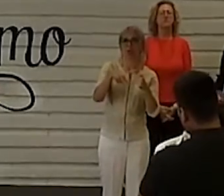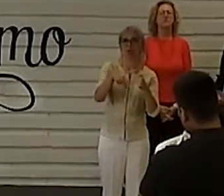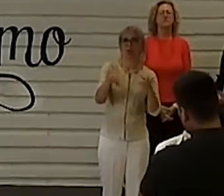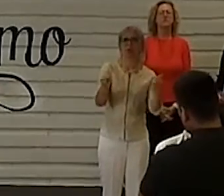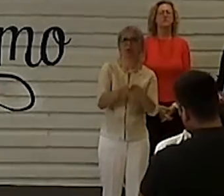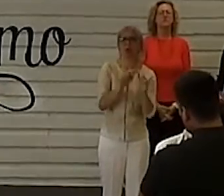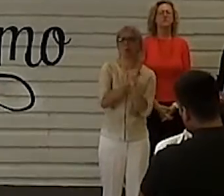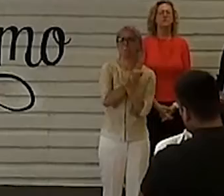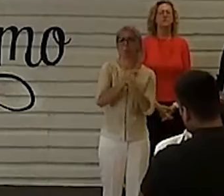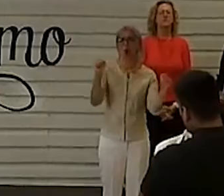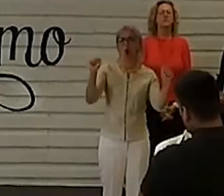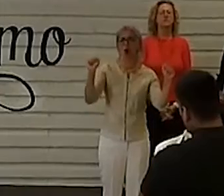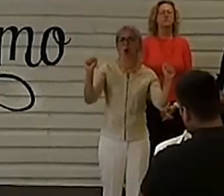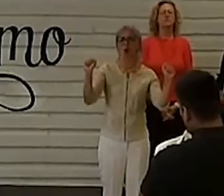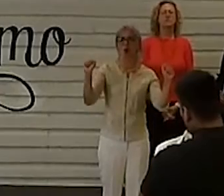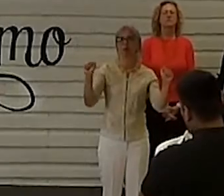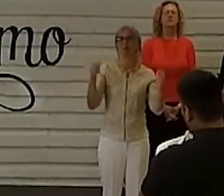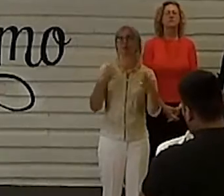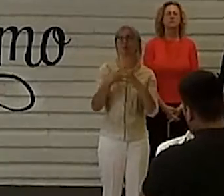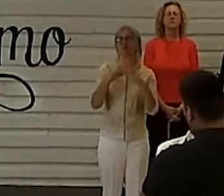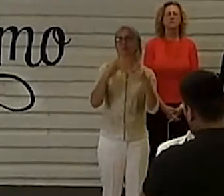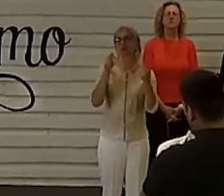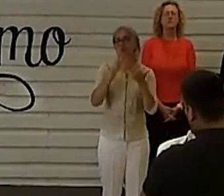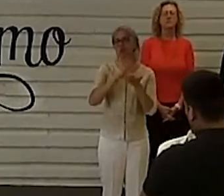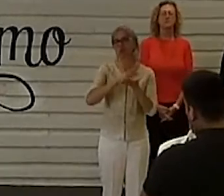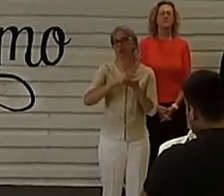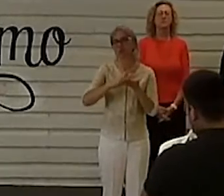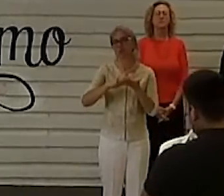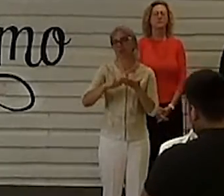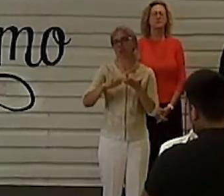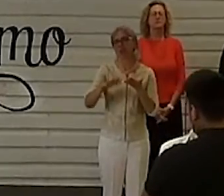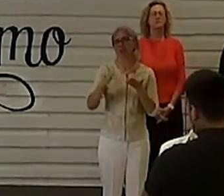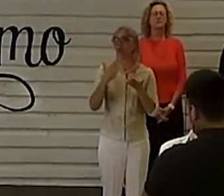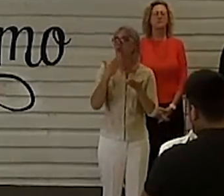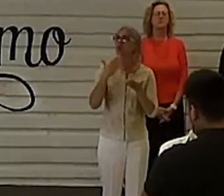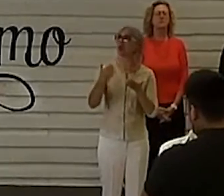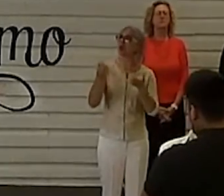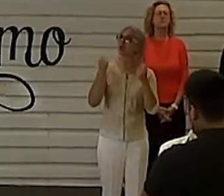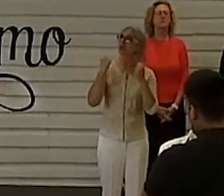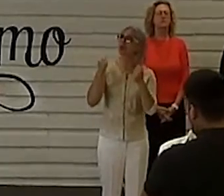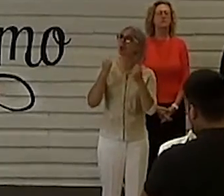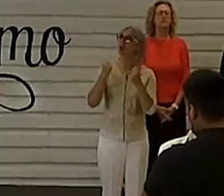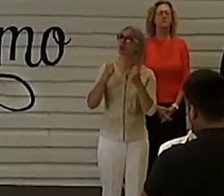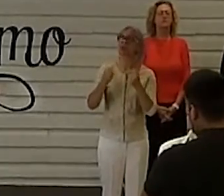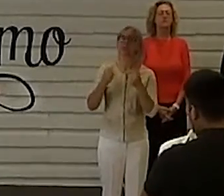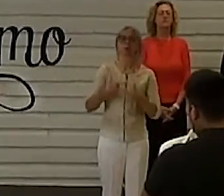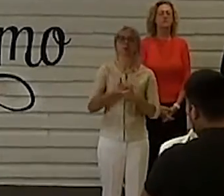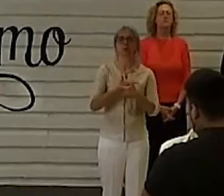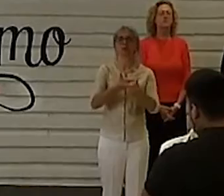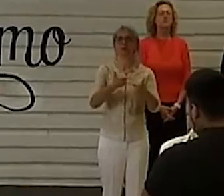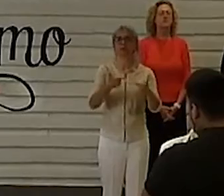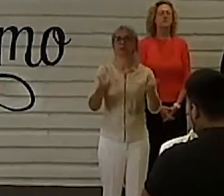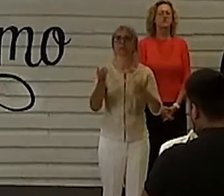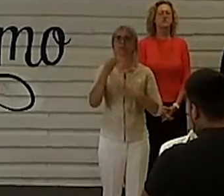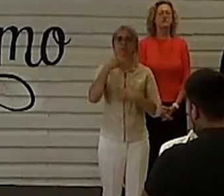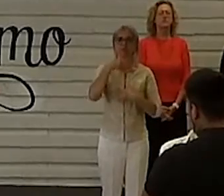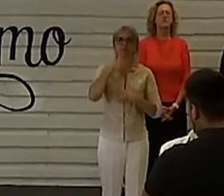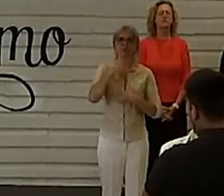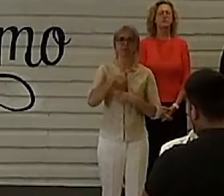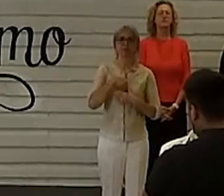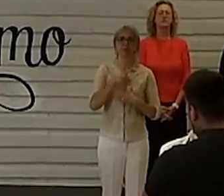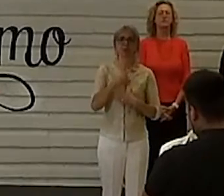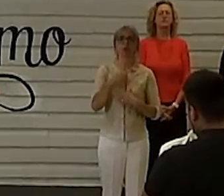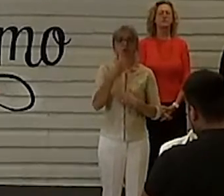Grazie per la potenza dello Spirito Santo che hai messo in ognuno di noi. Signore, che noi azioniamo questa potenza